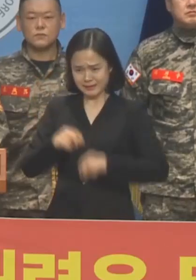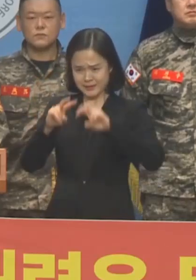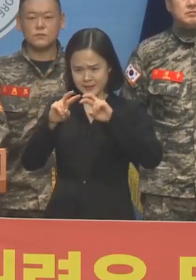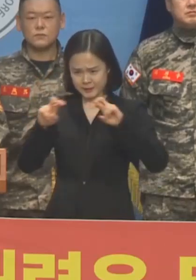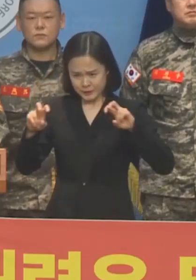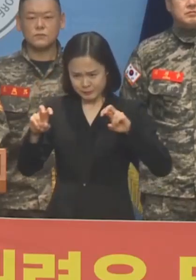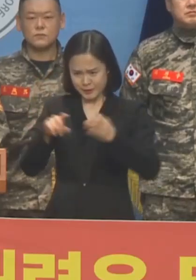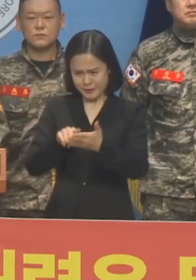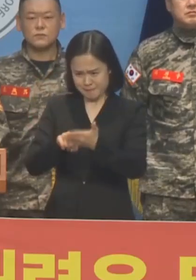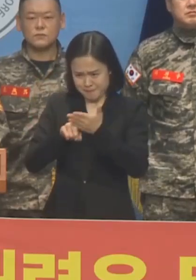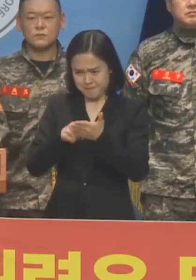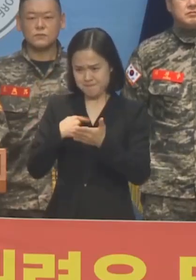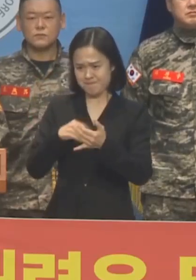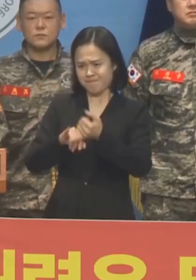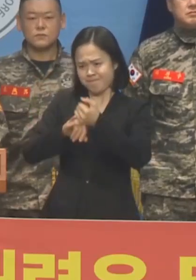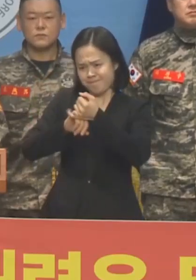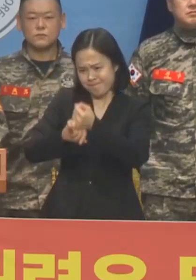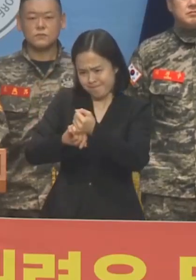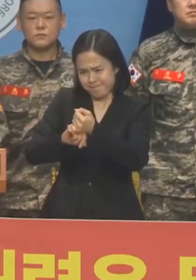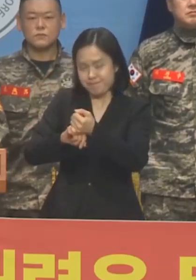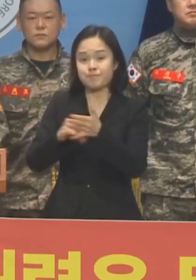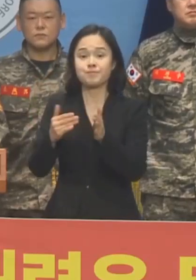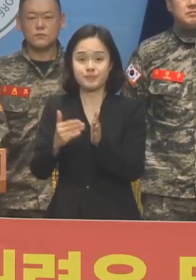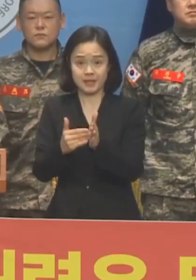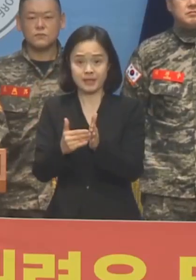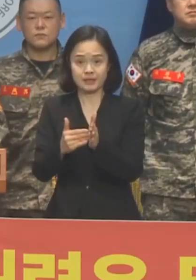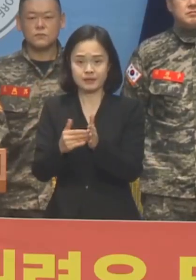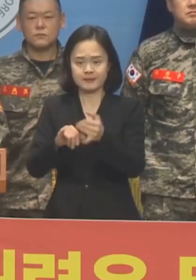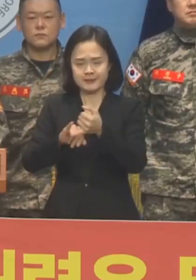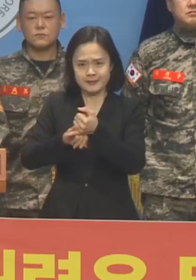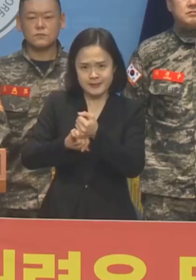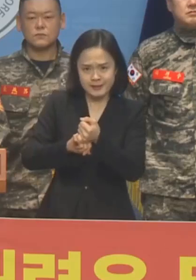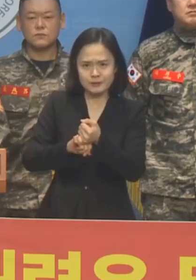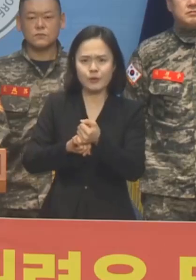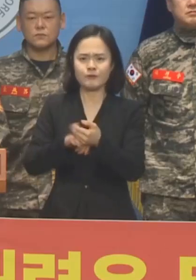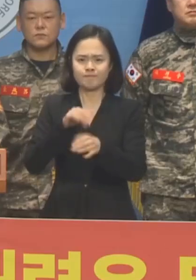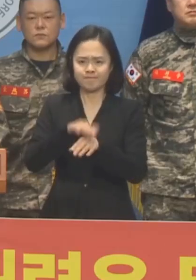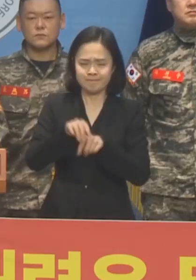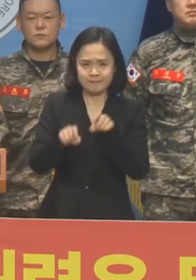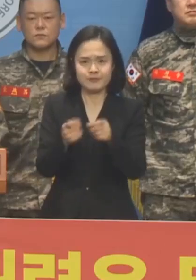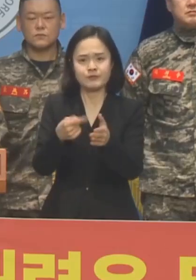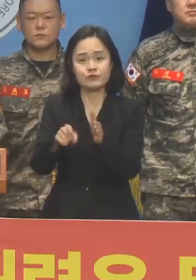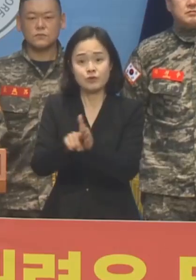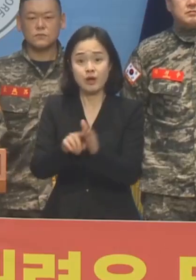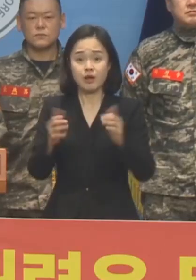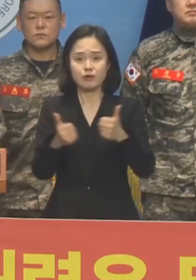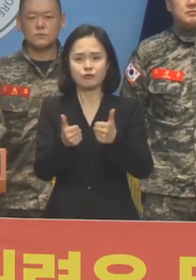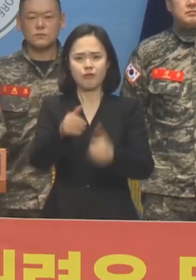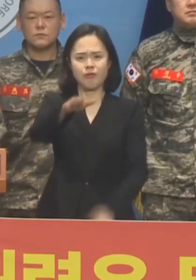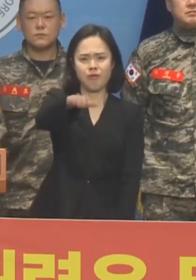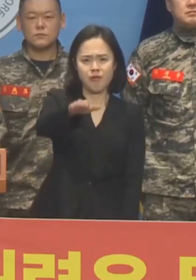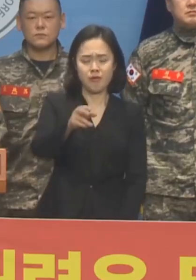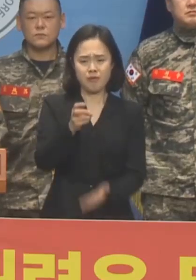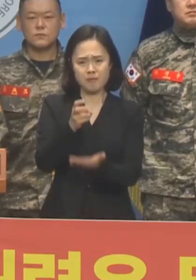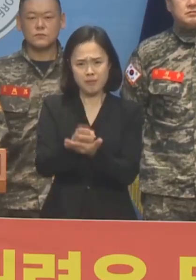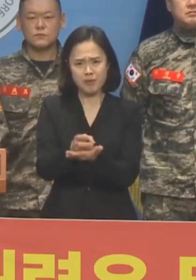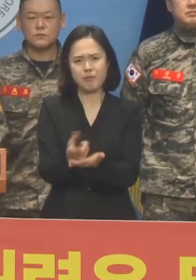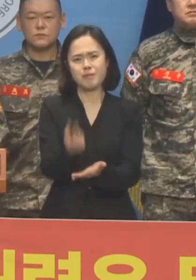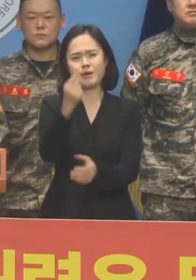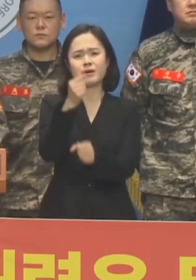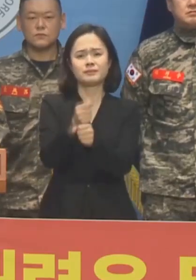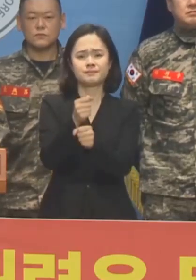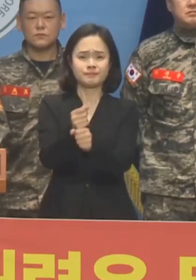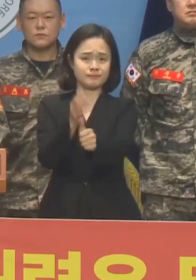최상병과의 약속을 지킬 수 있도록 국회에서 조속히 입법을 해주실 것을